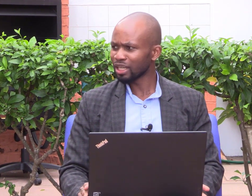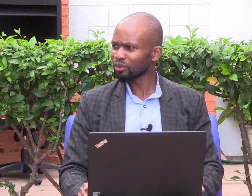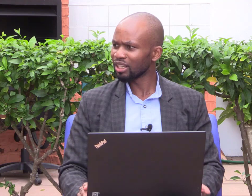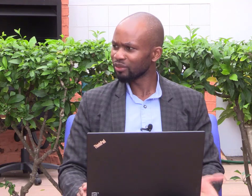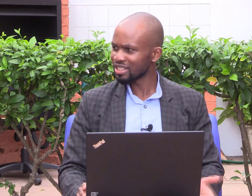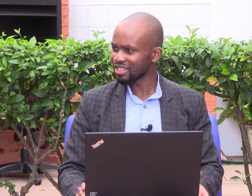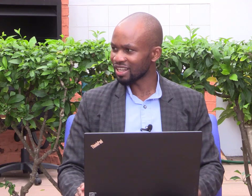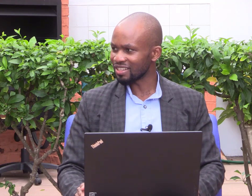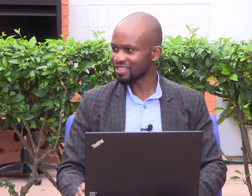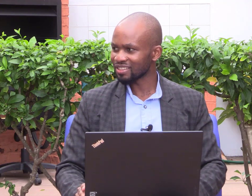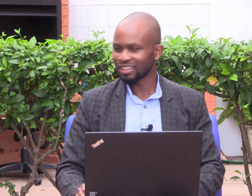dominando a língua de sinais.